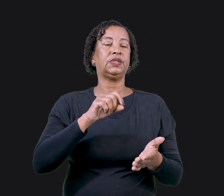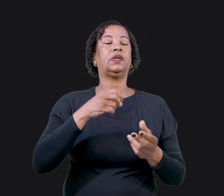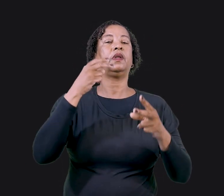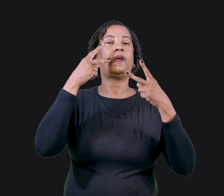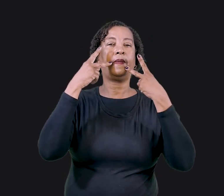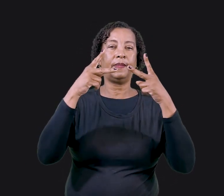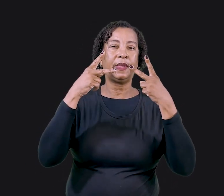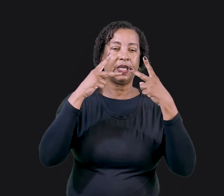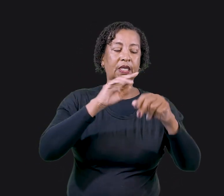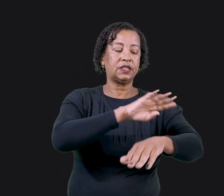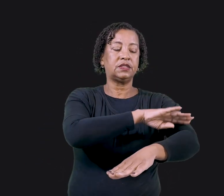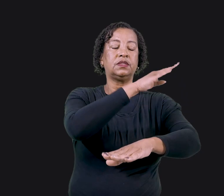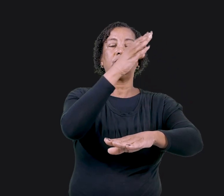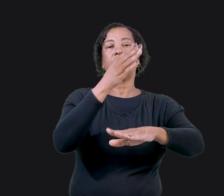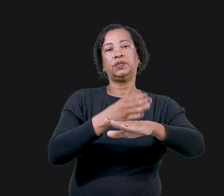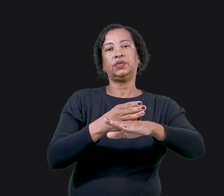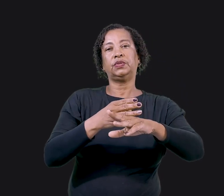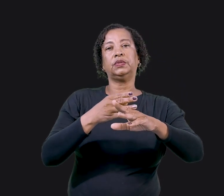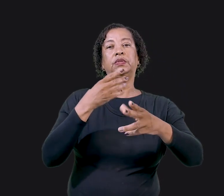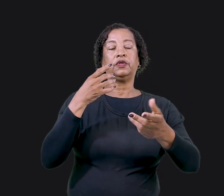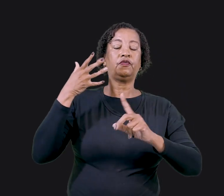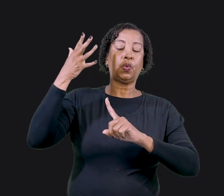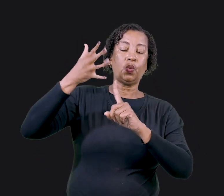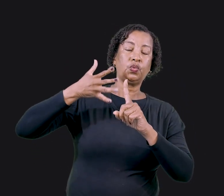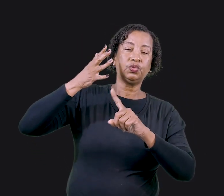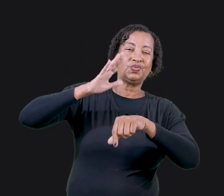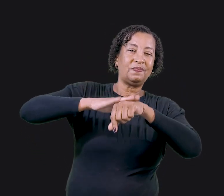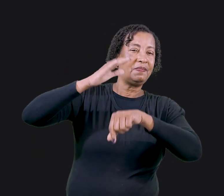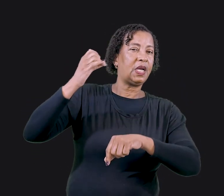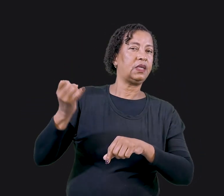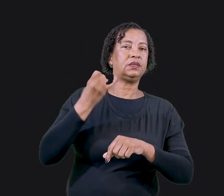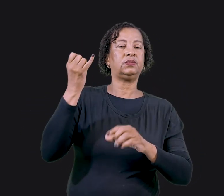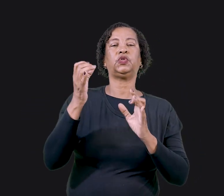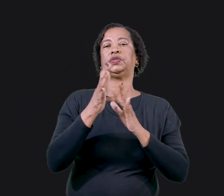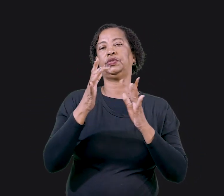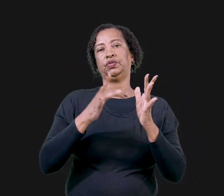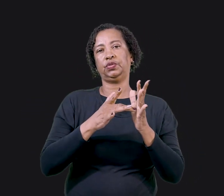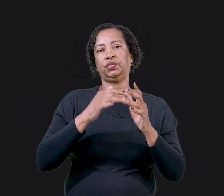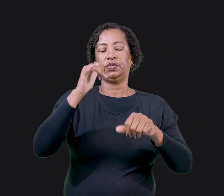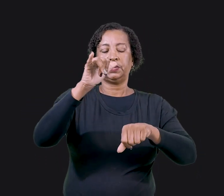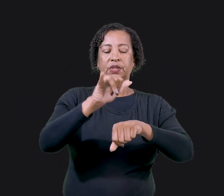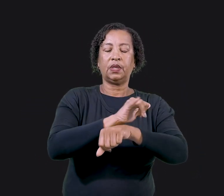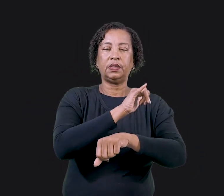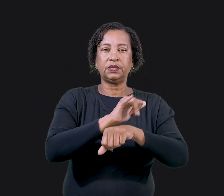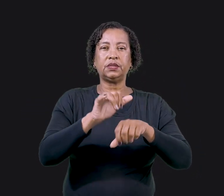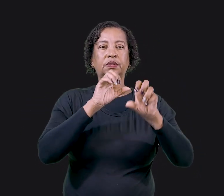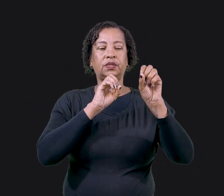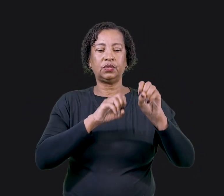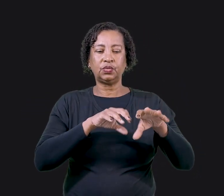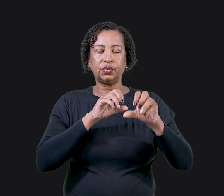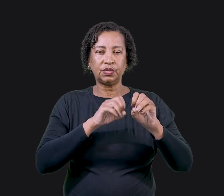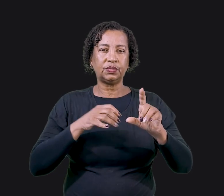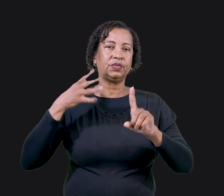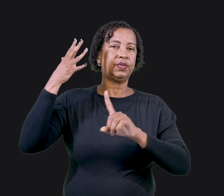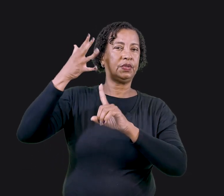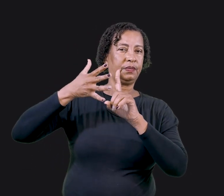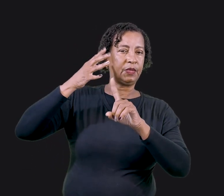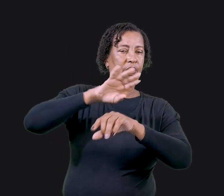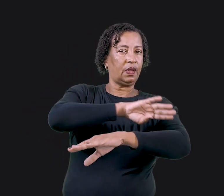dos discursos mais importantes de Jesus. A estratégia do ensinamento do Sermão da Montanha era simplesmente